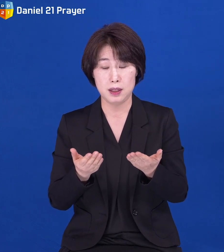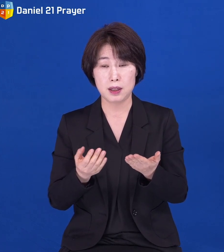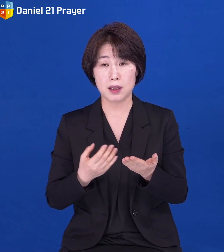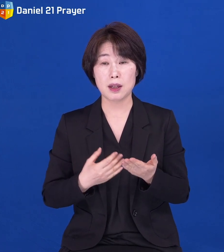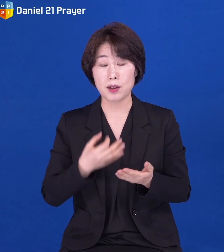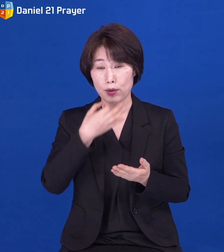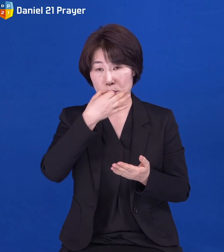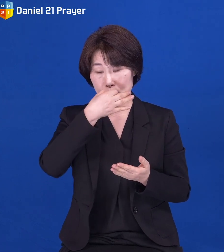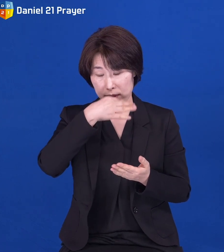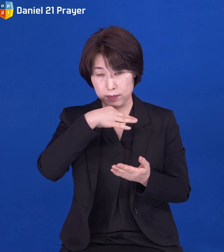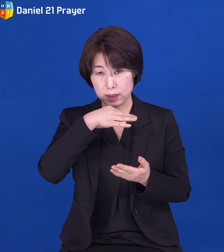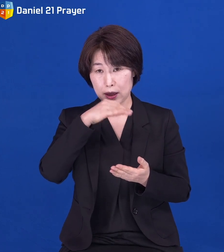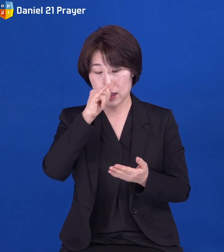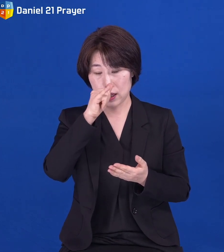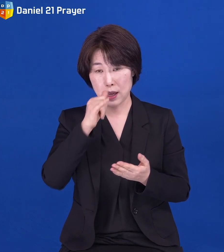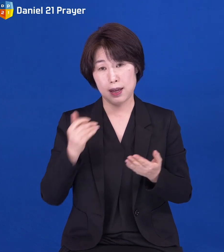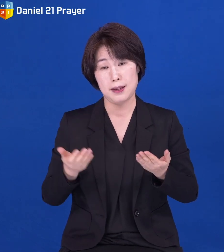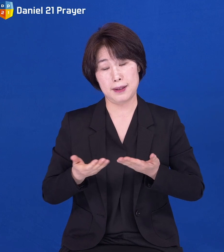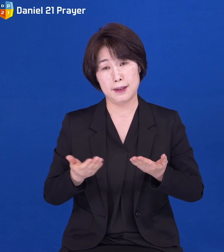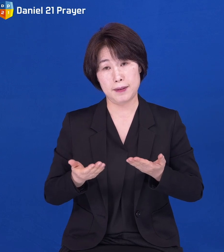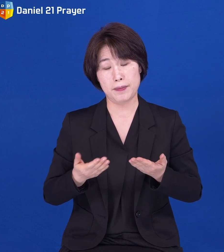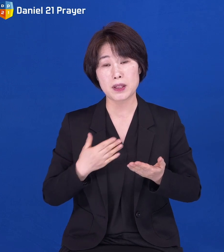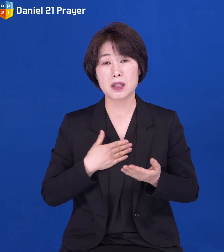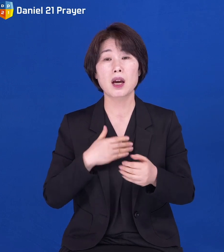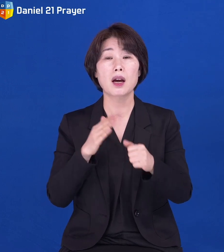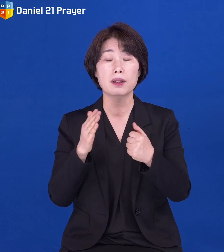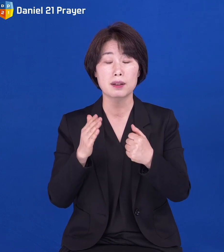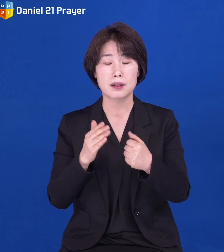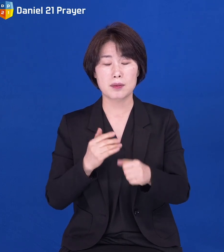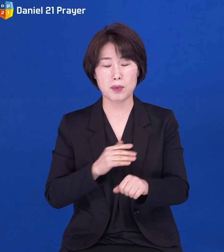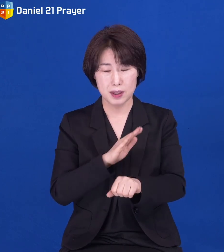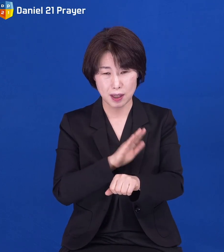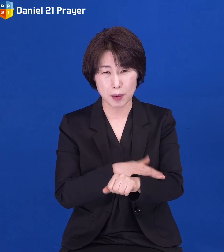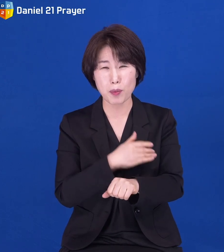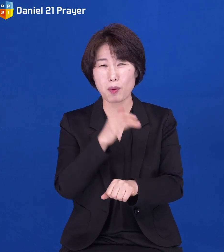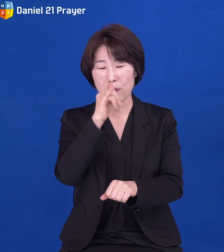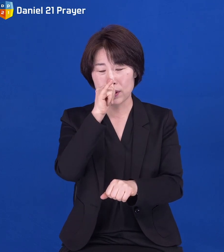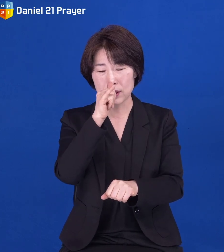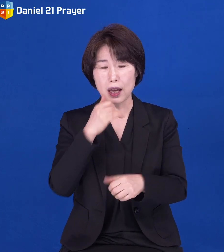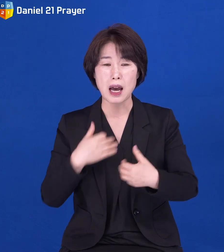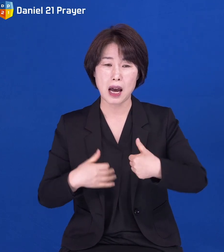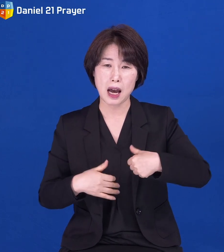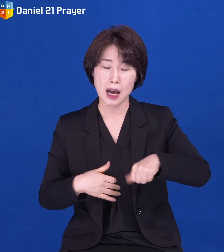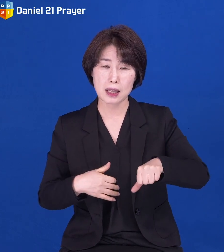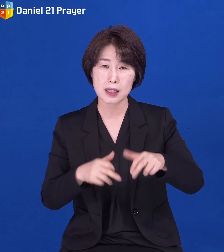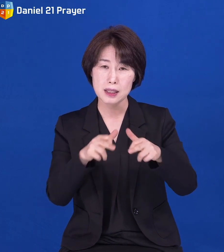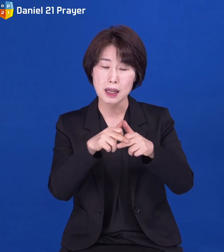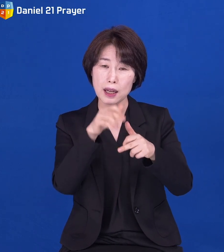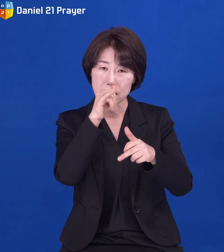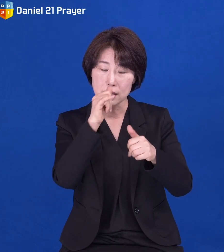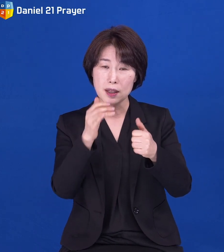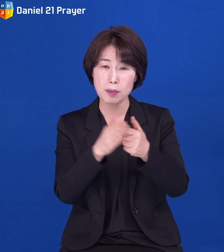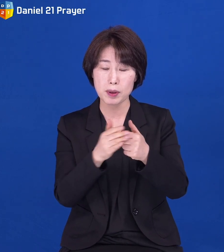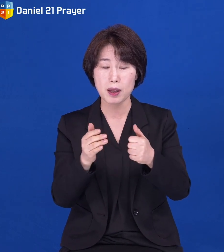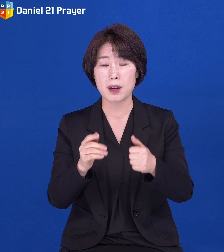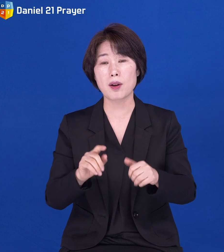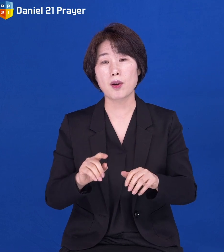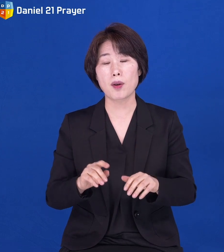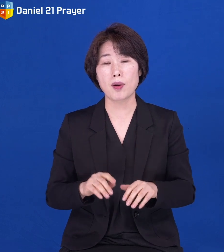것 같기도 하고 그러니까 모르겠어 다 제 탓인 것 같죠. 아이가 이제 아프다 보니까 모든 아픈 엄마들의